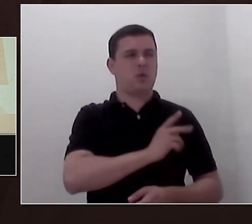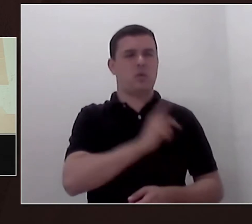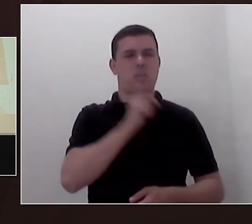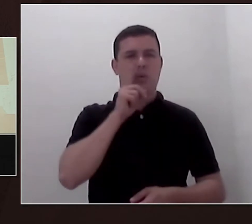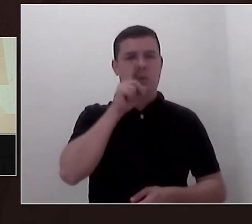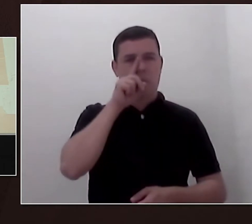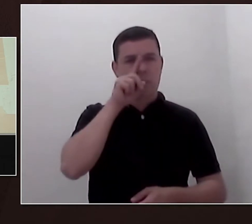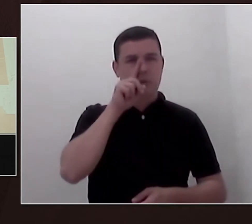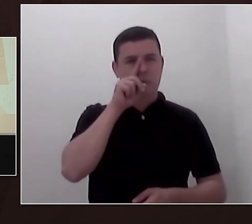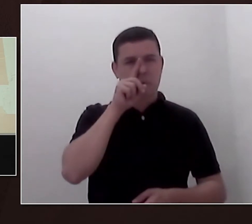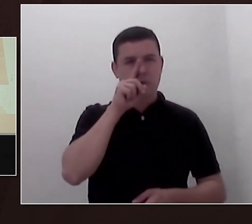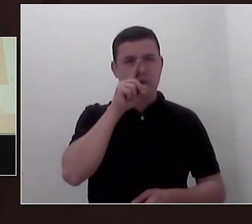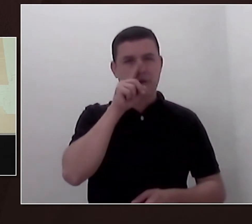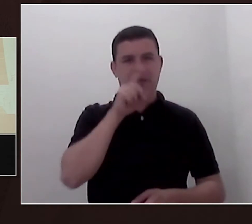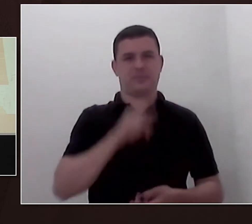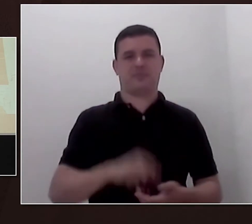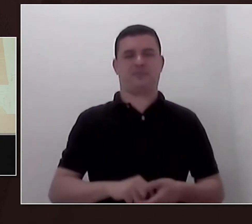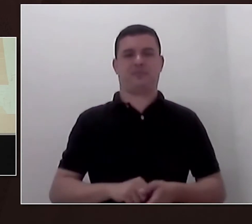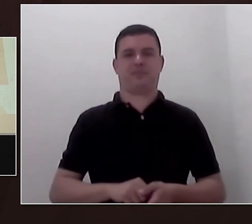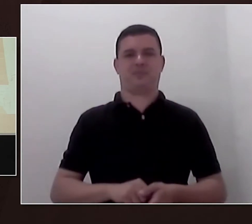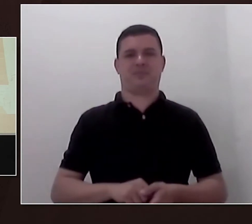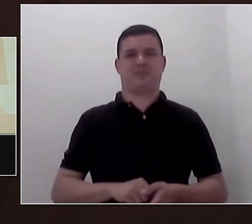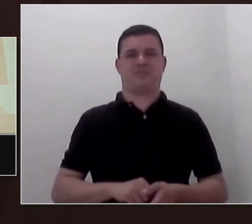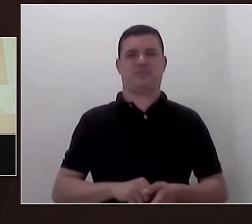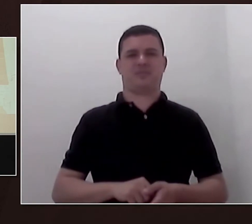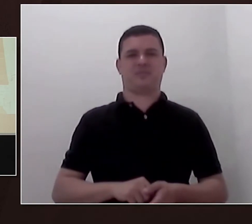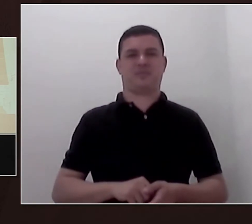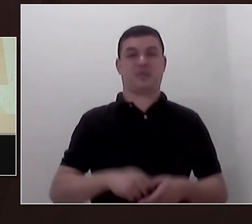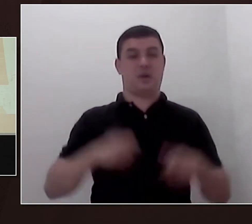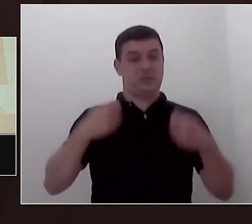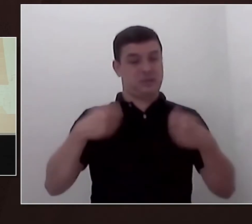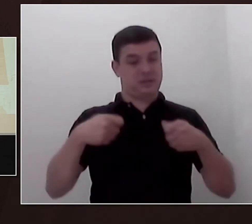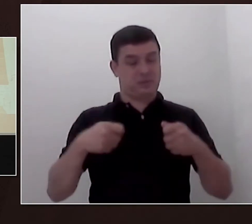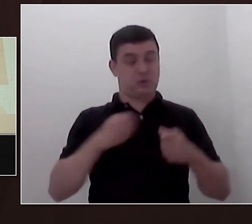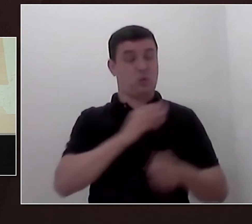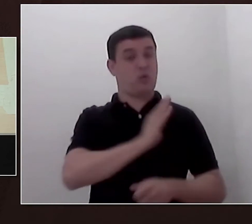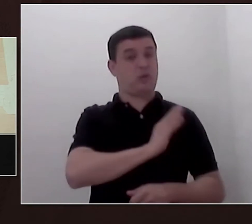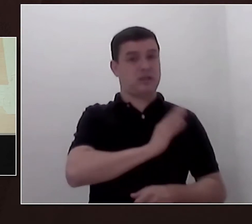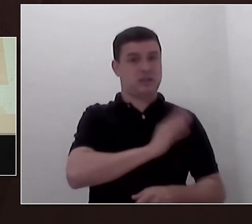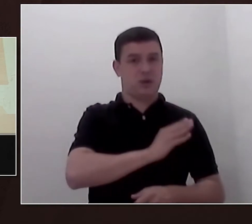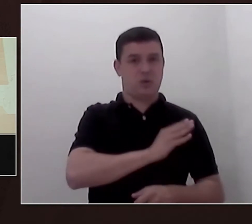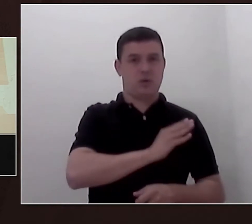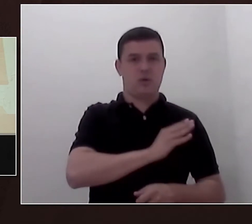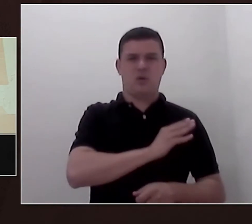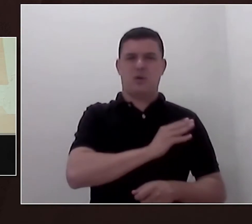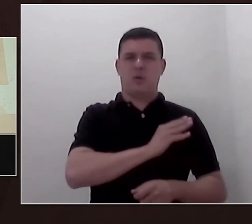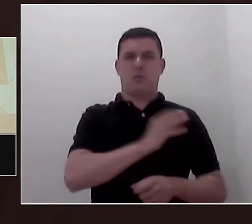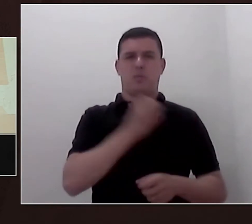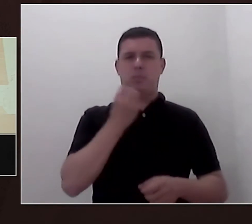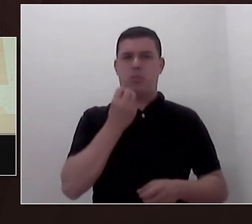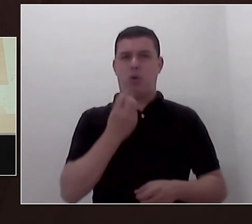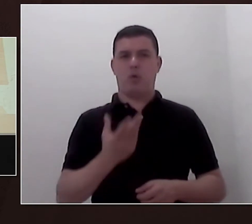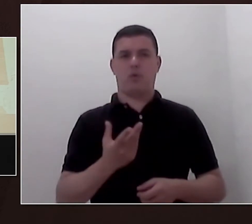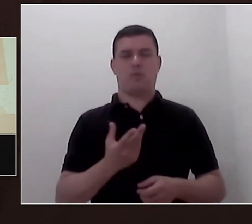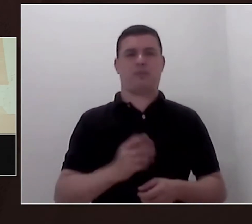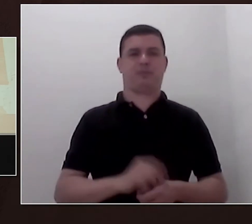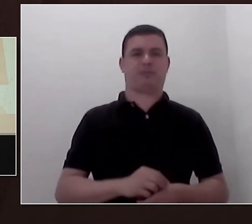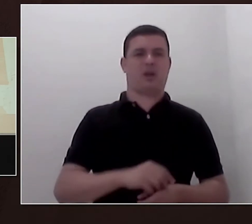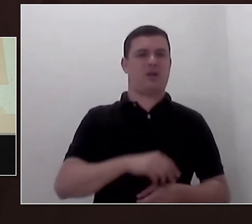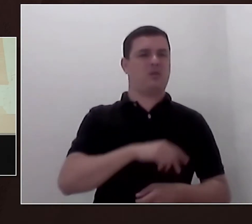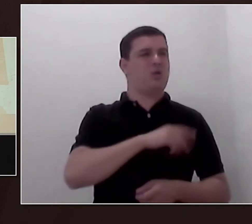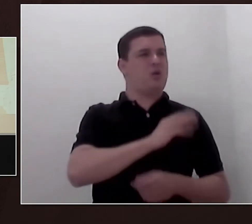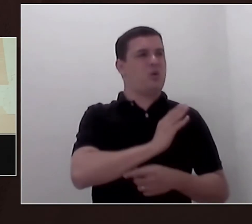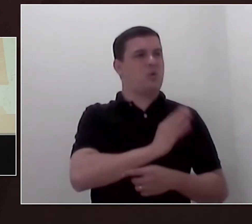mim curados. Mas aqueles que têm um coração correto, sim. Aqueles que têm com o coração quebrantado,